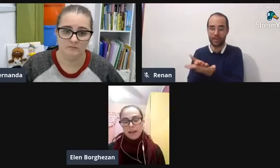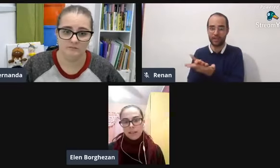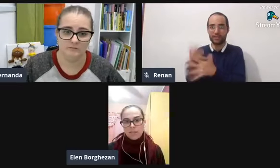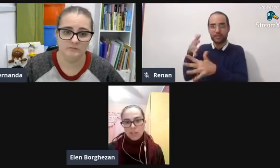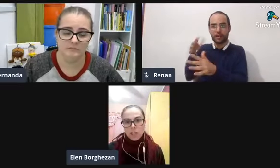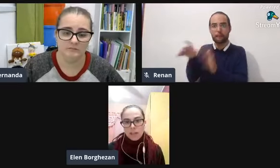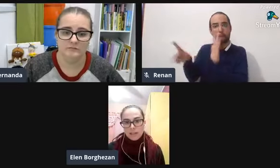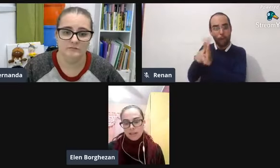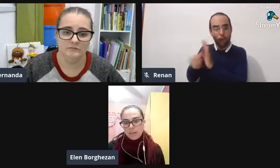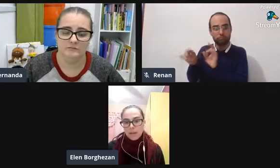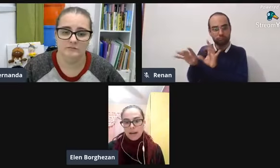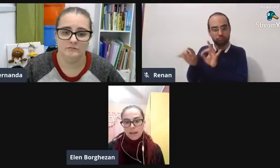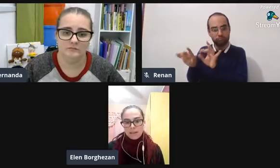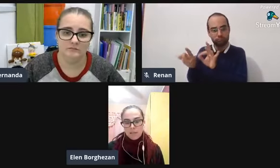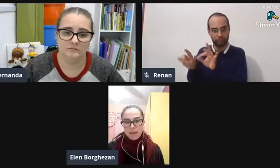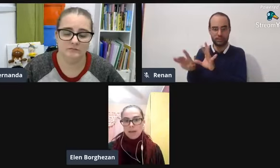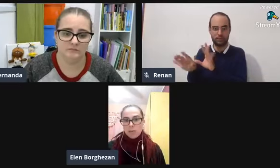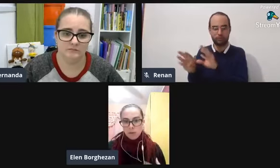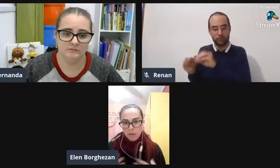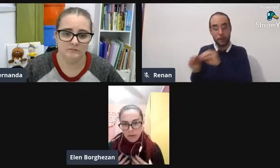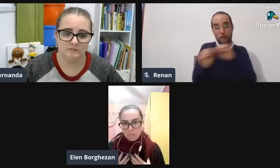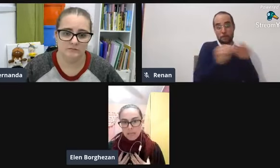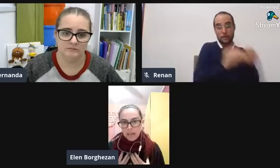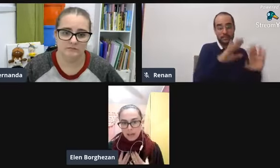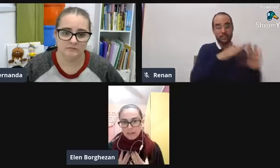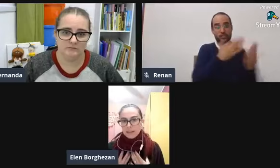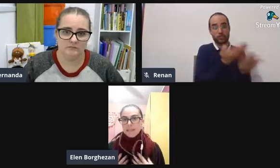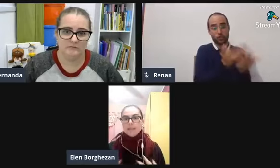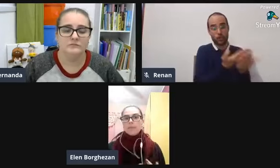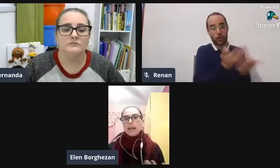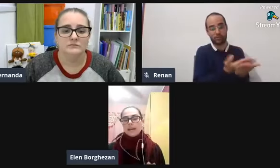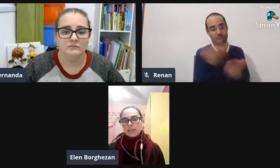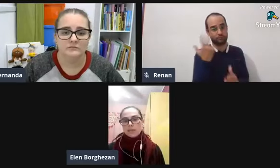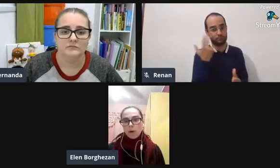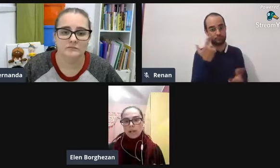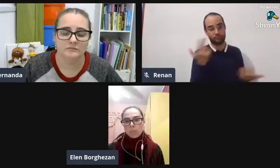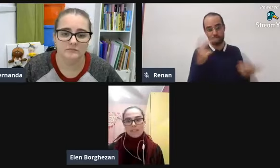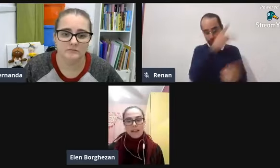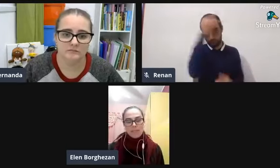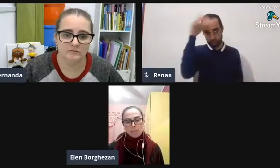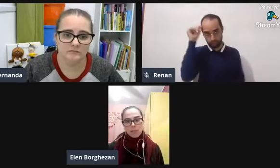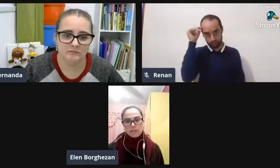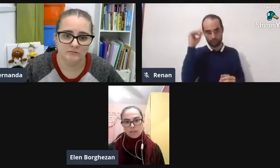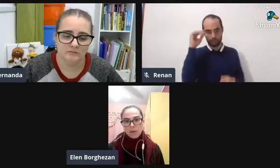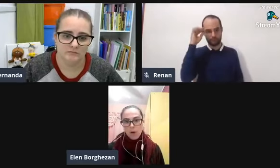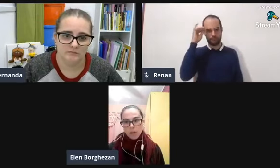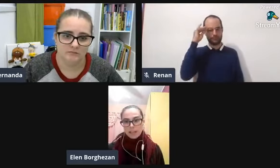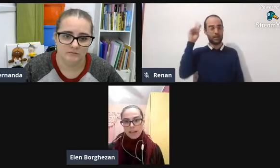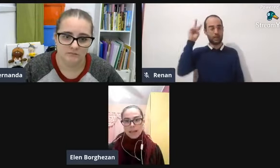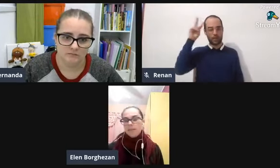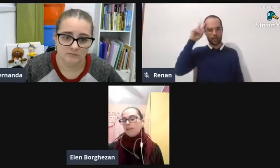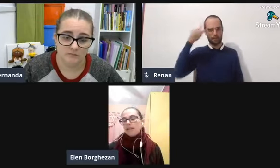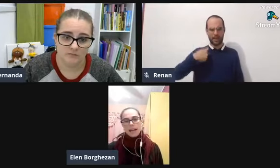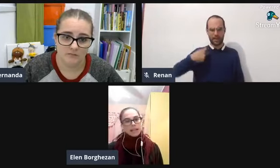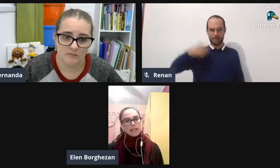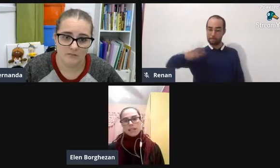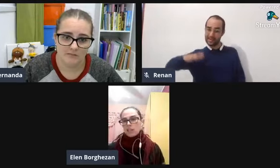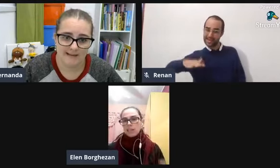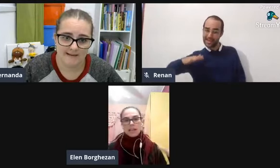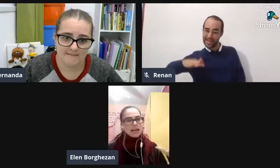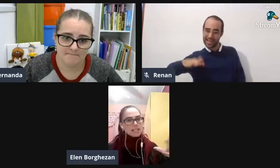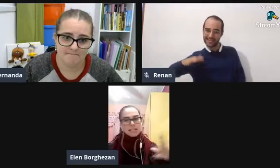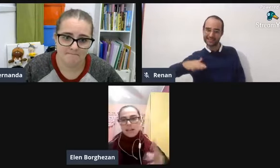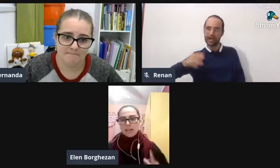que atendia eu, quando eu era pequena, essa escola, eu passava por essa escola até, e era